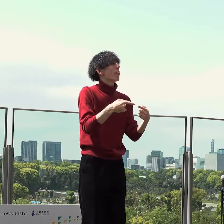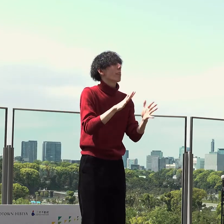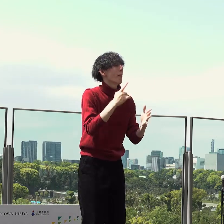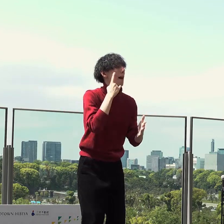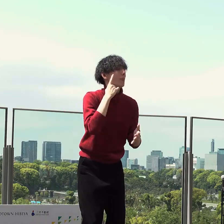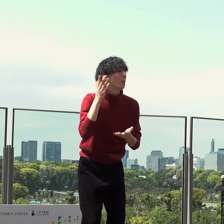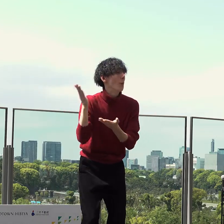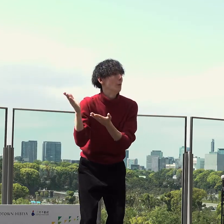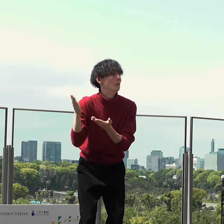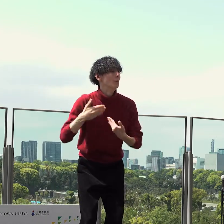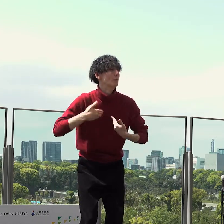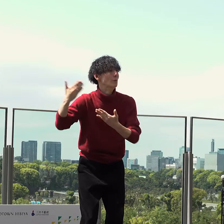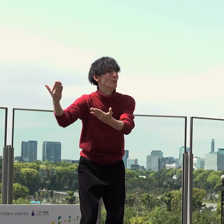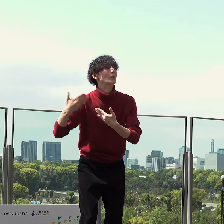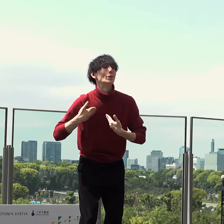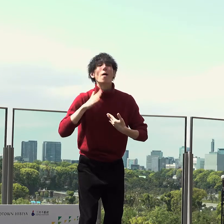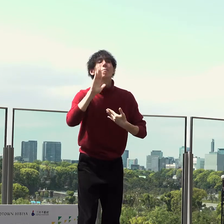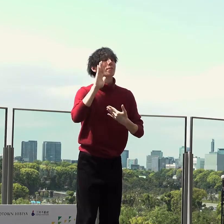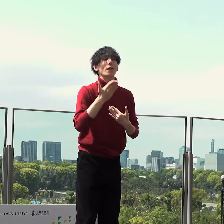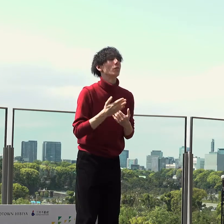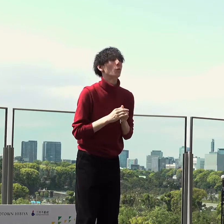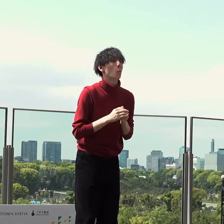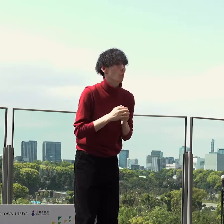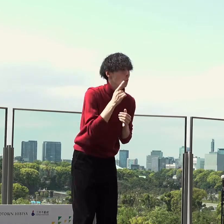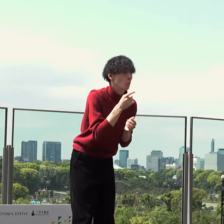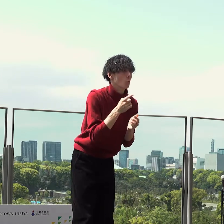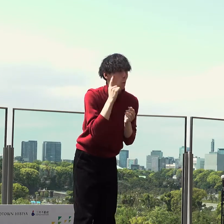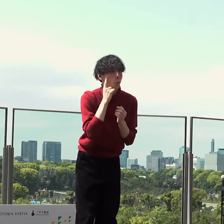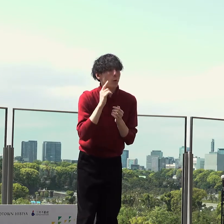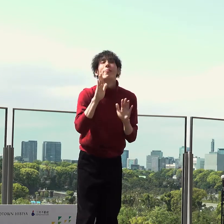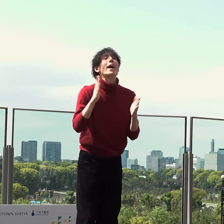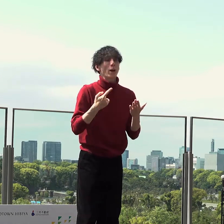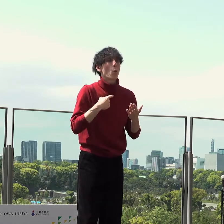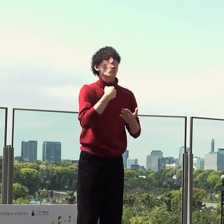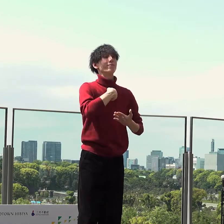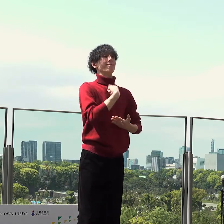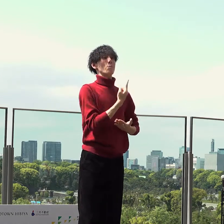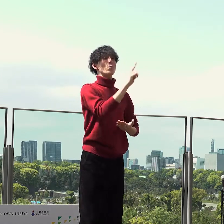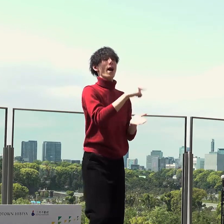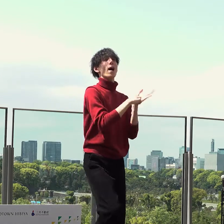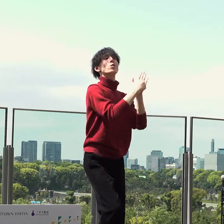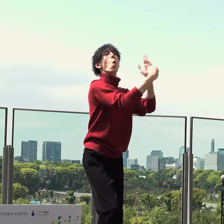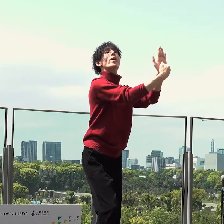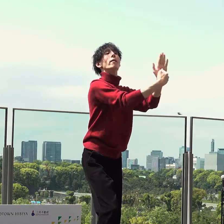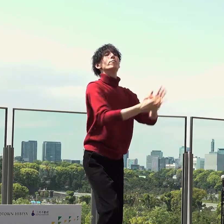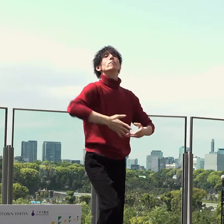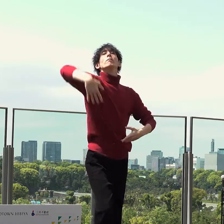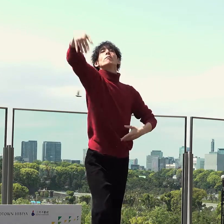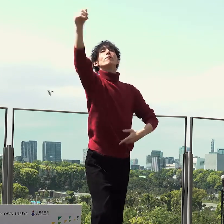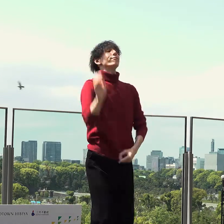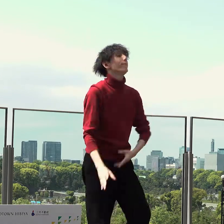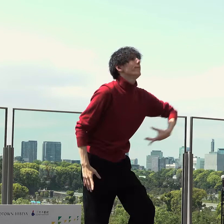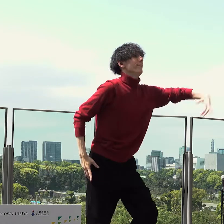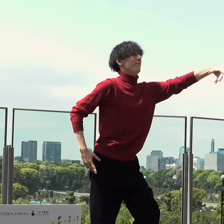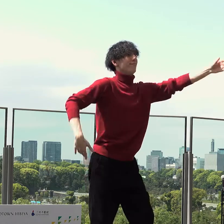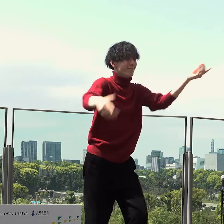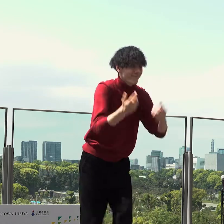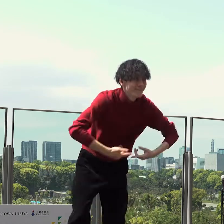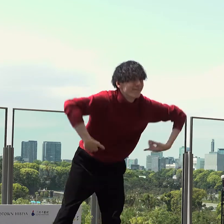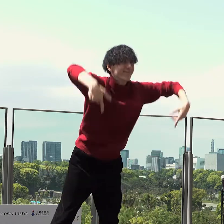音と合わ、もしかしたら動きが合ってなかった部分あったかもしれないです。ですが僕はこう自然をこういう